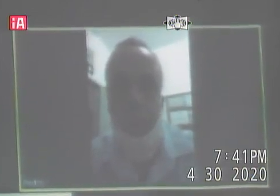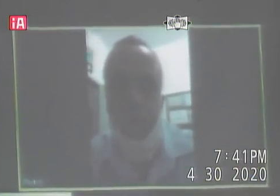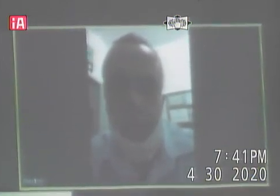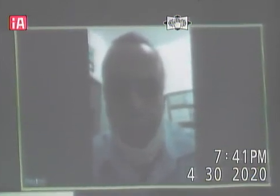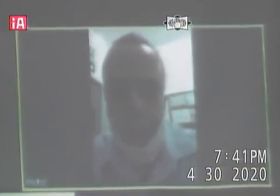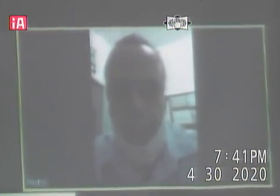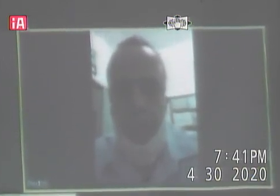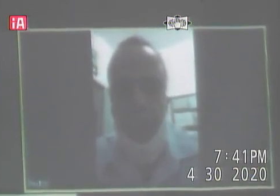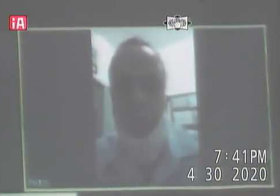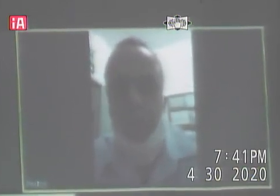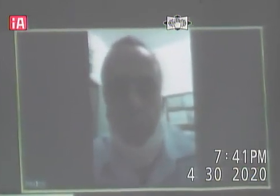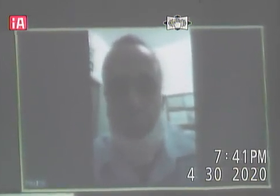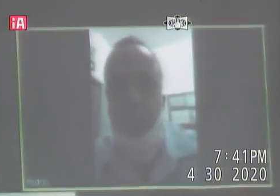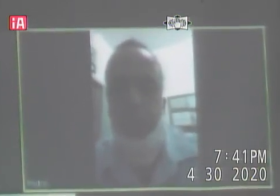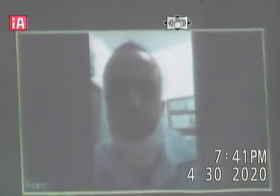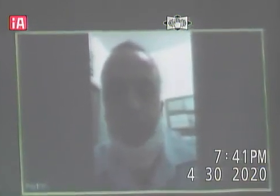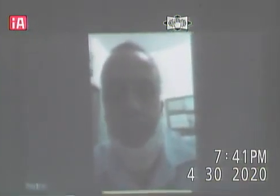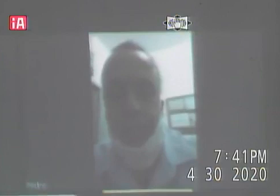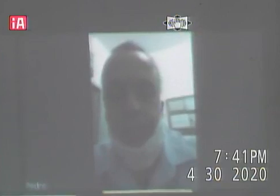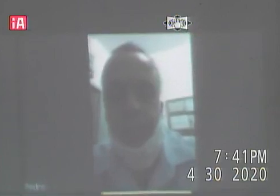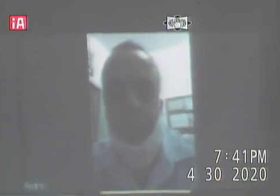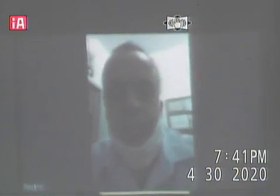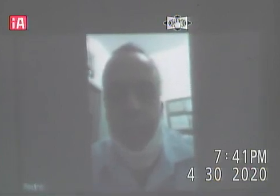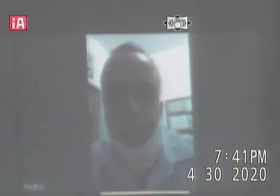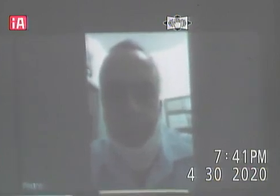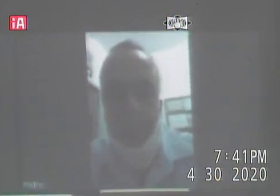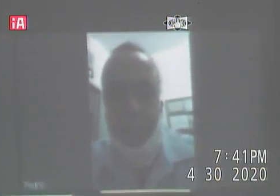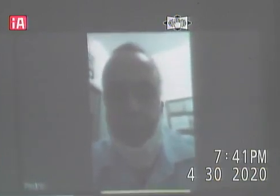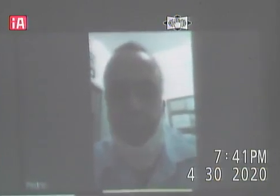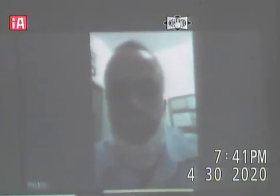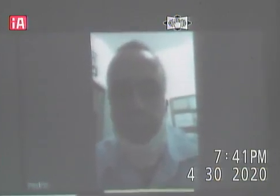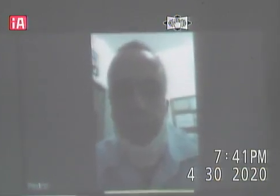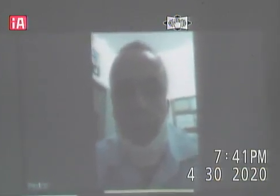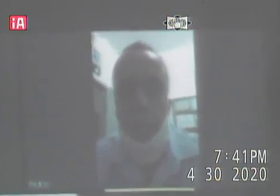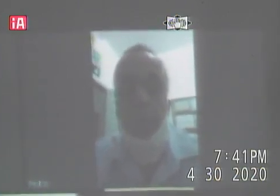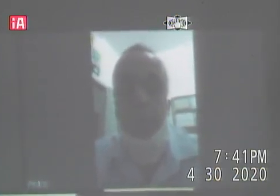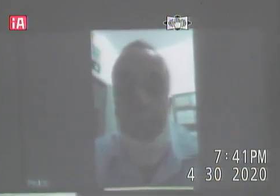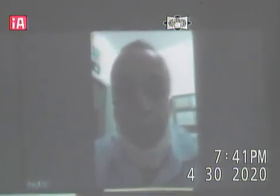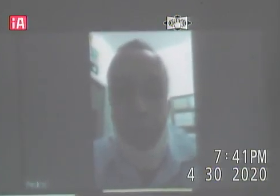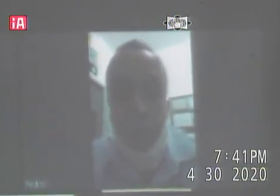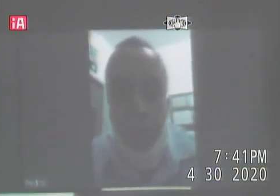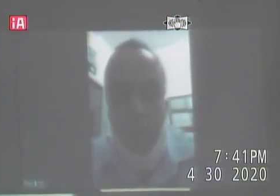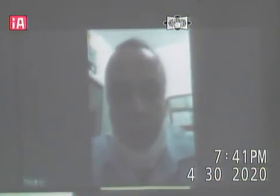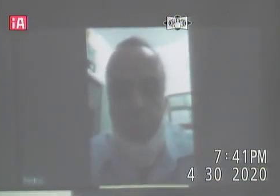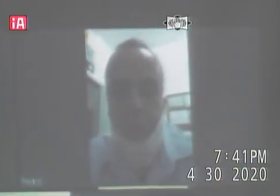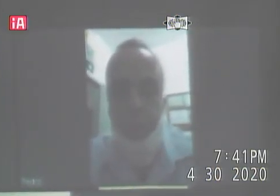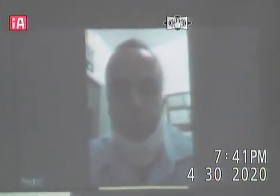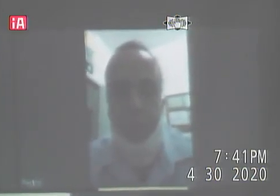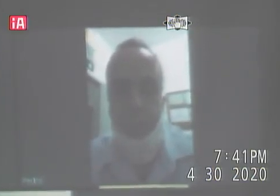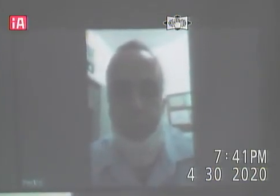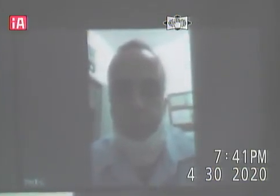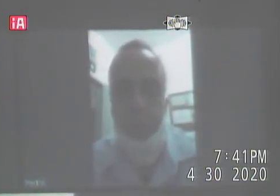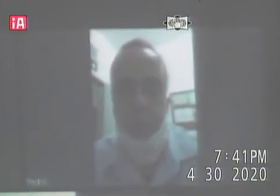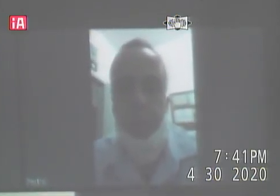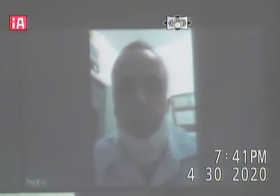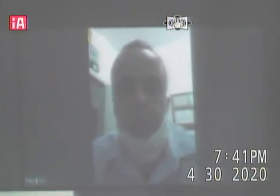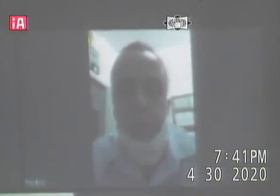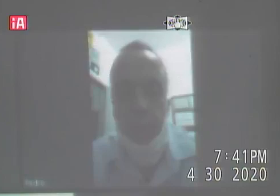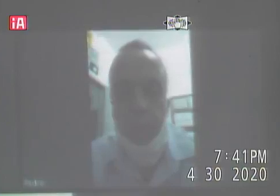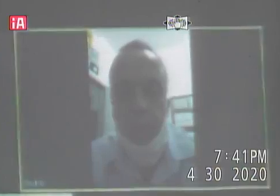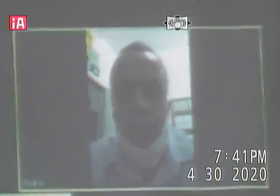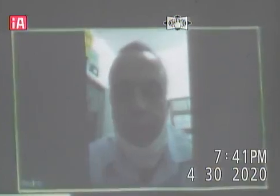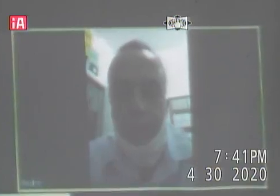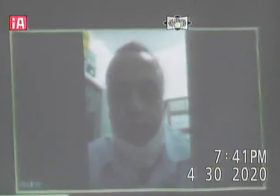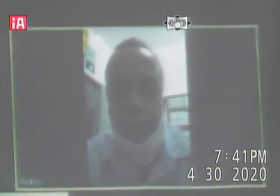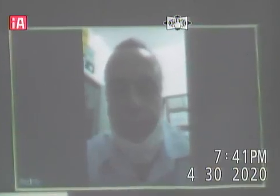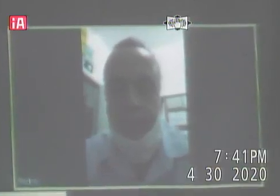vereadores, doutor Rafael e aí, a solução mais cobra do Ministério Público.